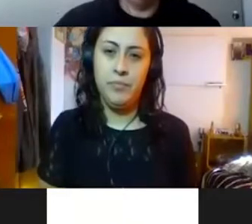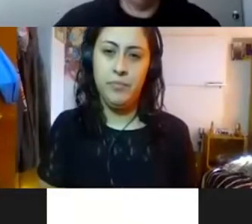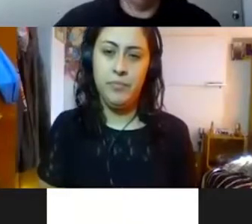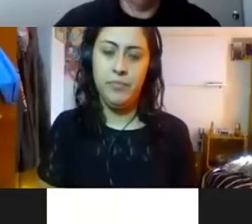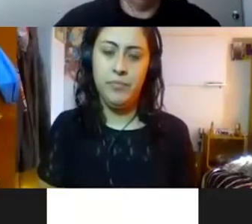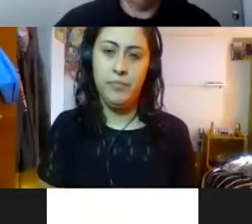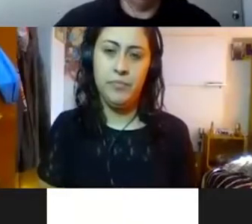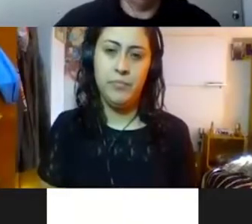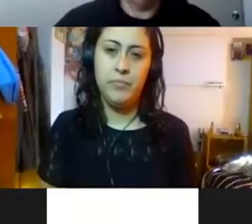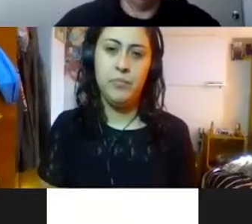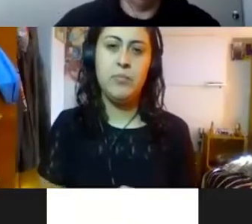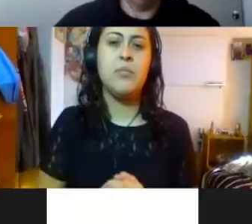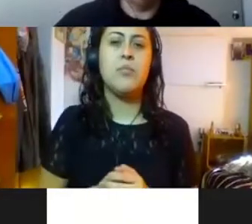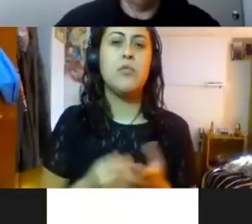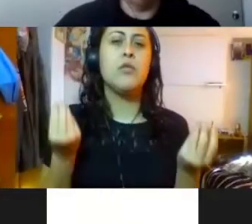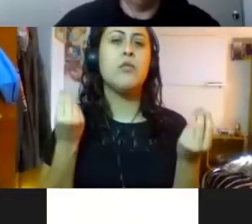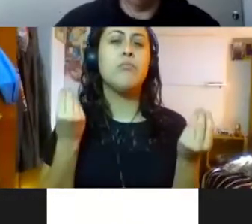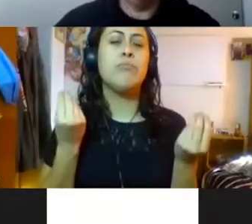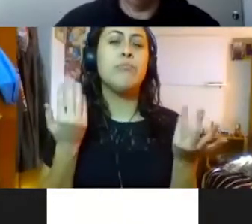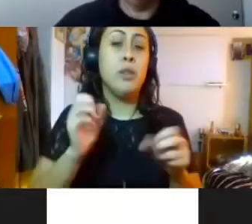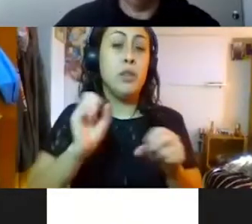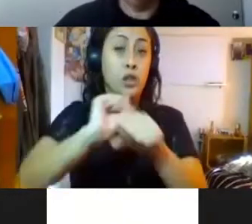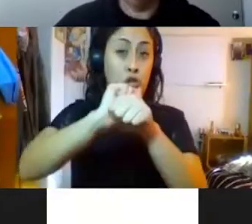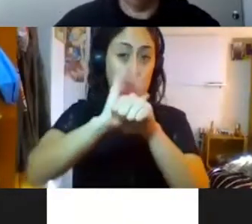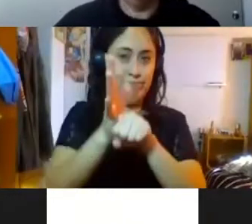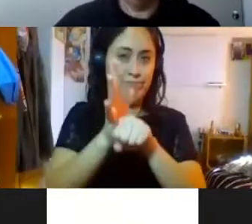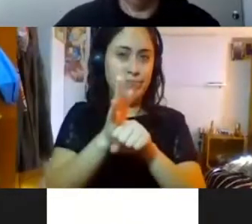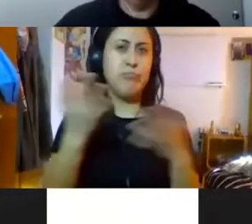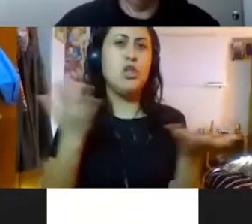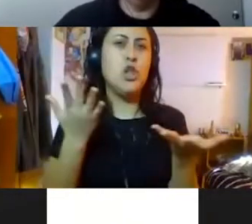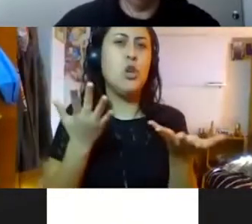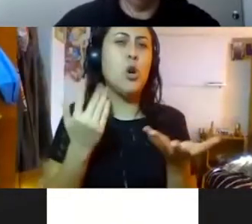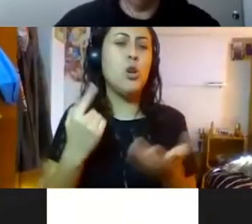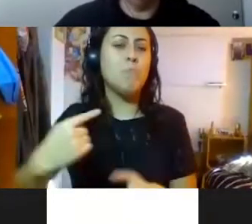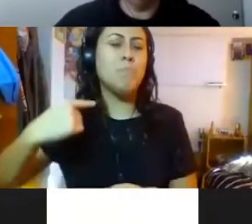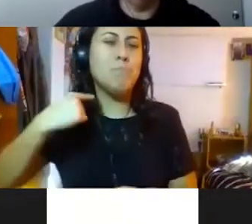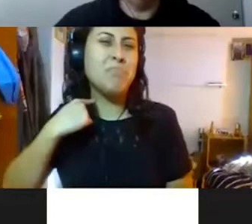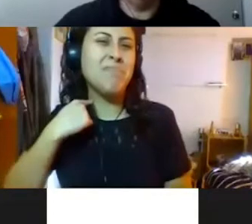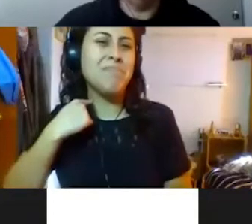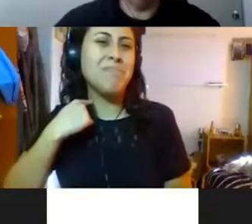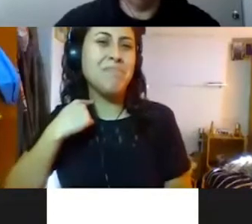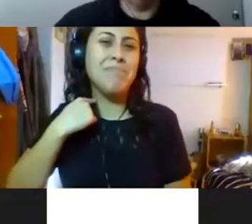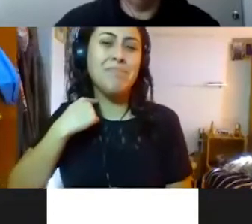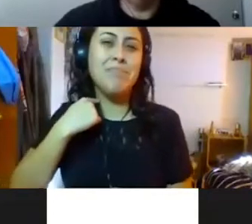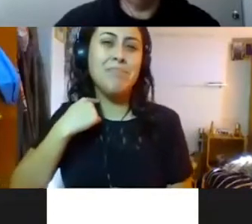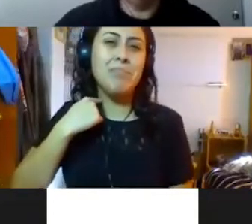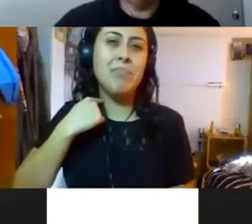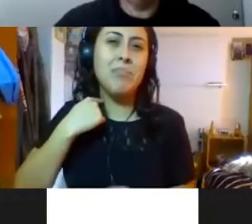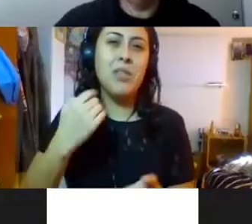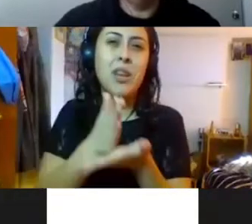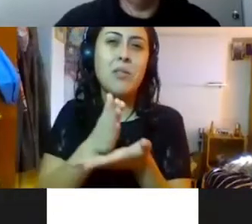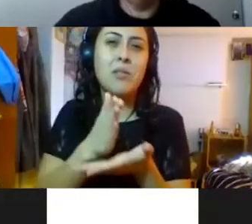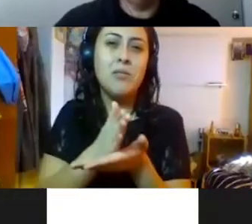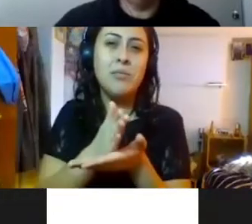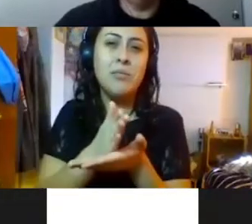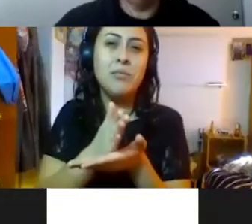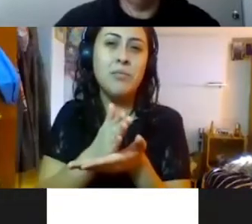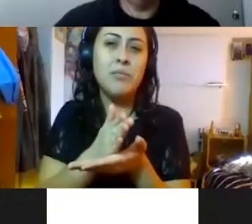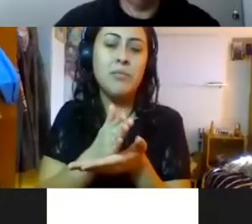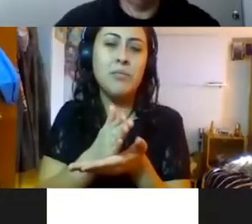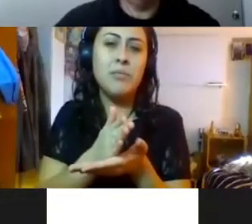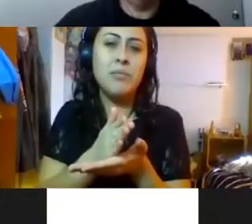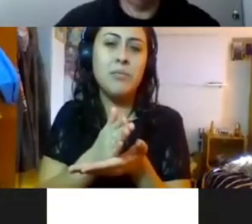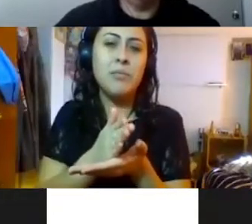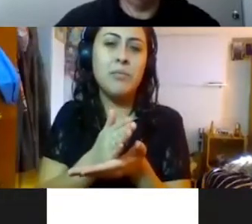¿cómo está afectando la pandemia, por así decirlo, con la educación a